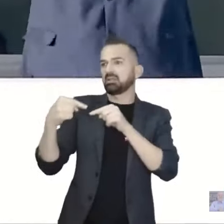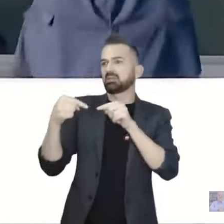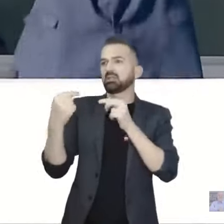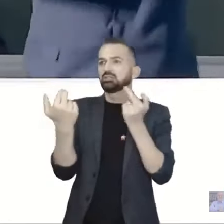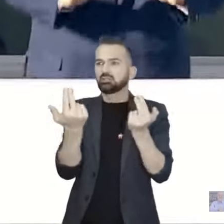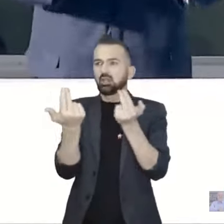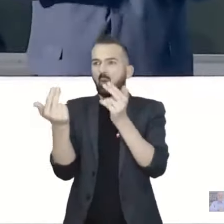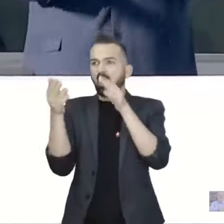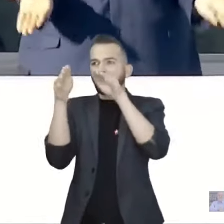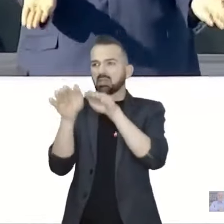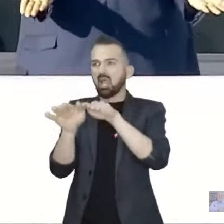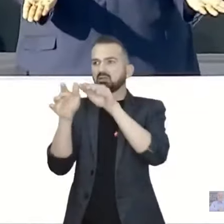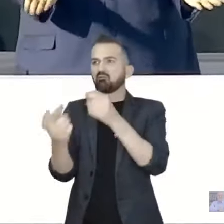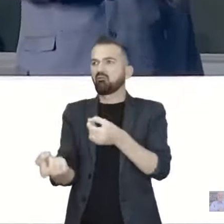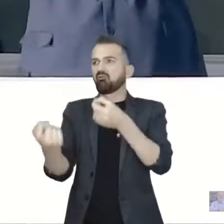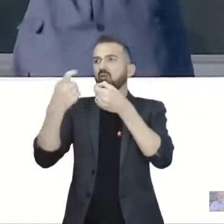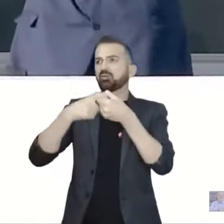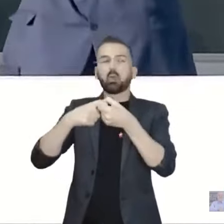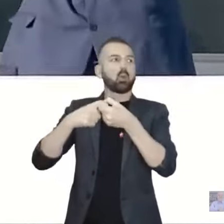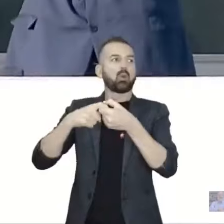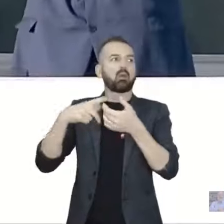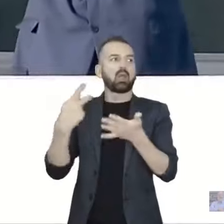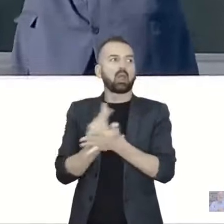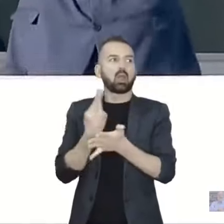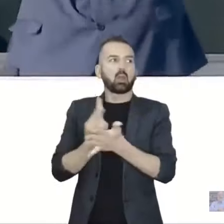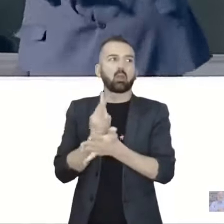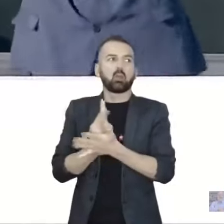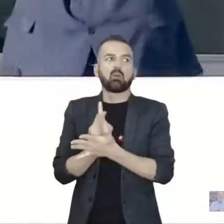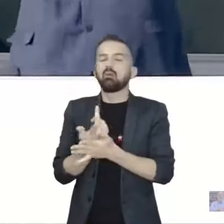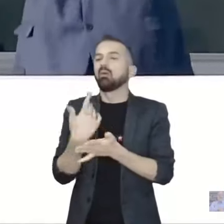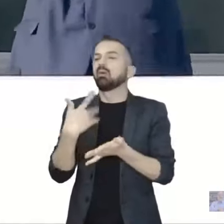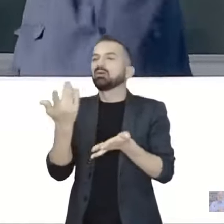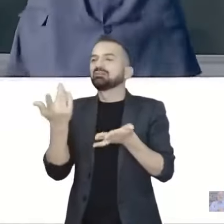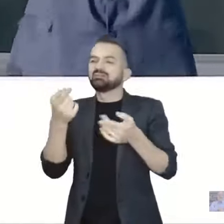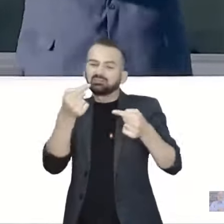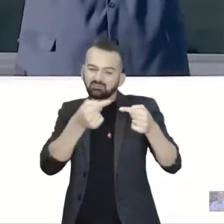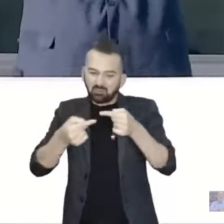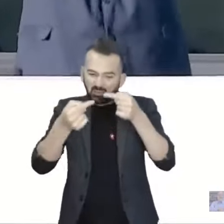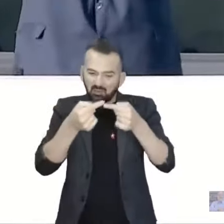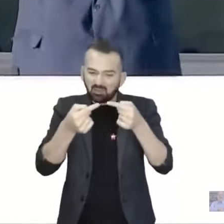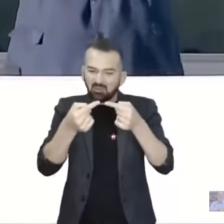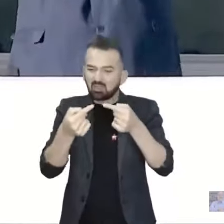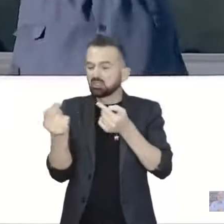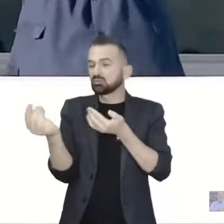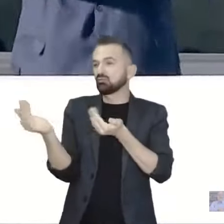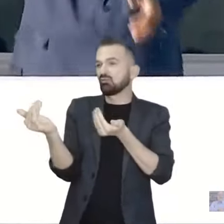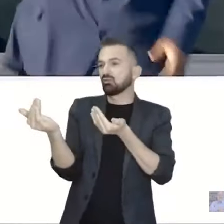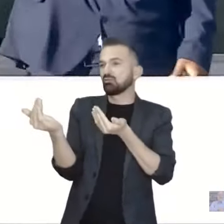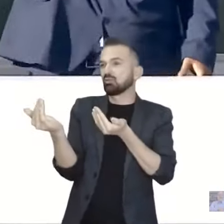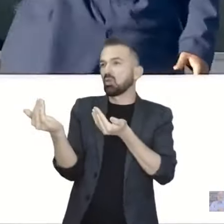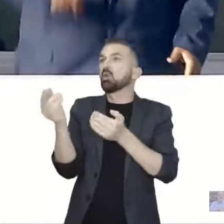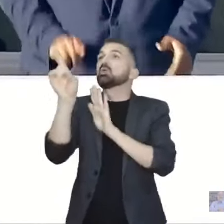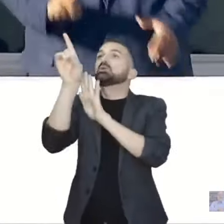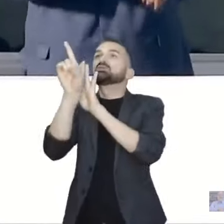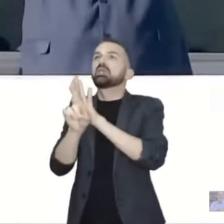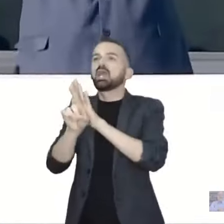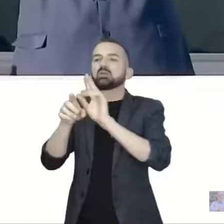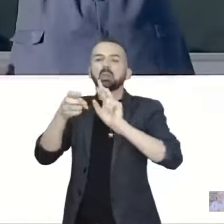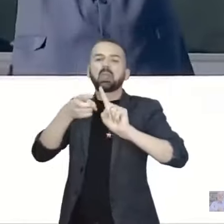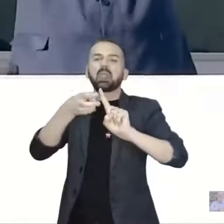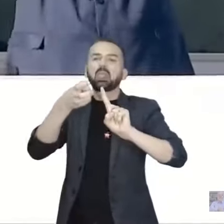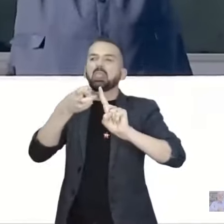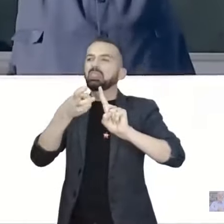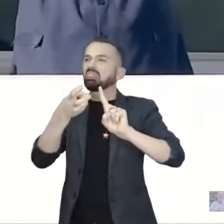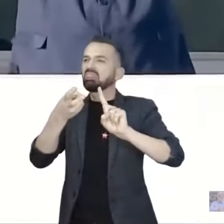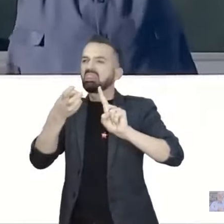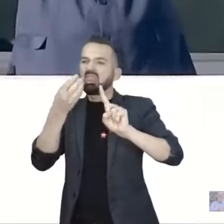retrocesso. Produziu-se um desmonte das políticas da juventude e os direitos indígenas nunca foram tão ultrajados